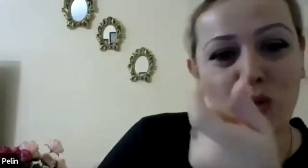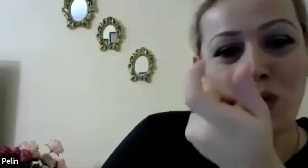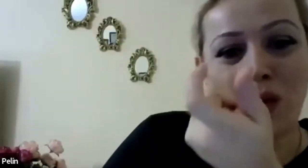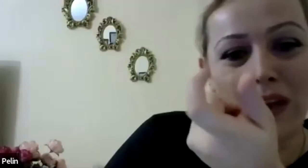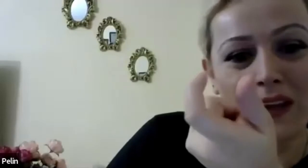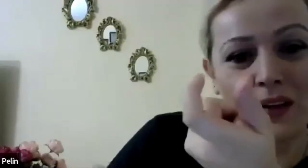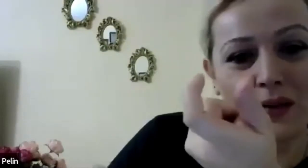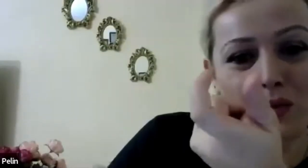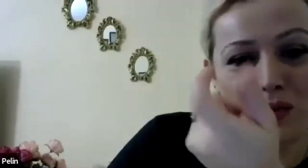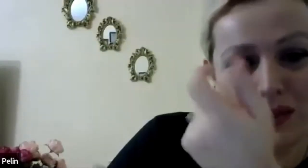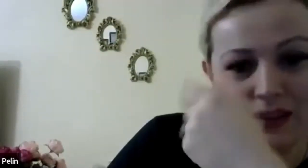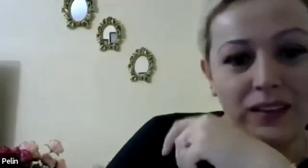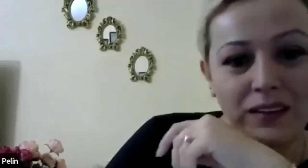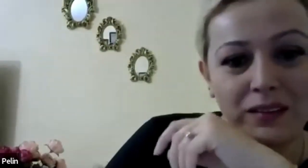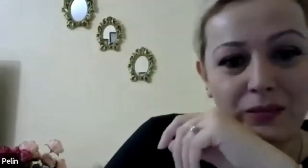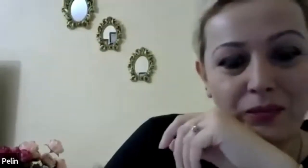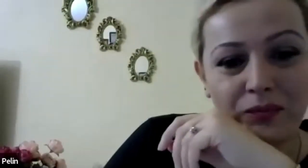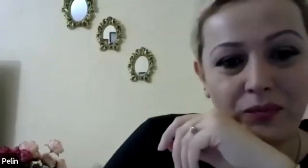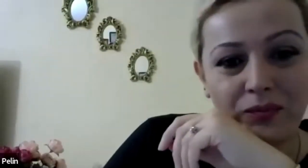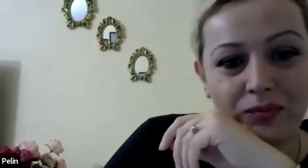Ü böyle. Ü böyle.